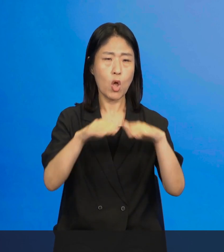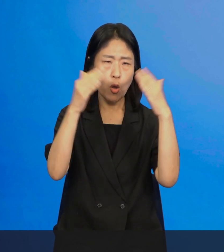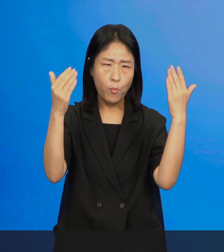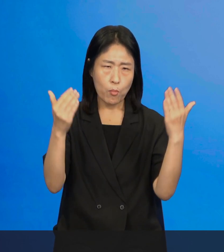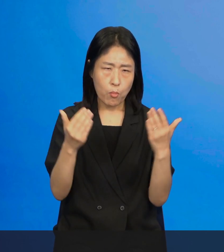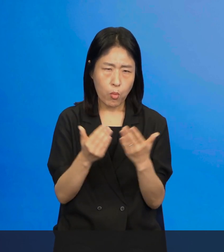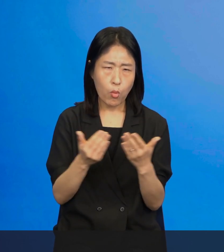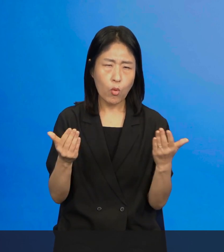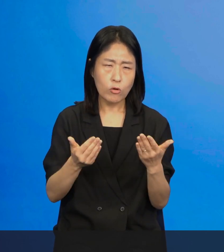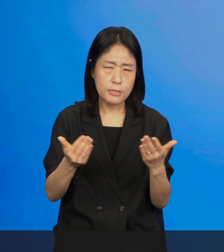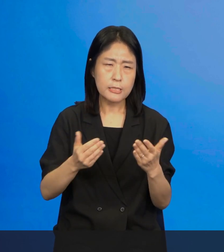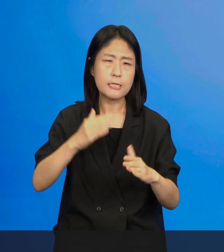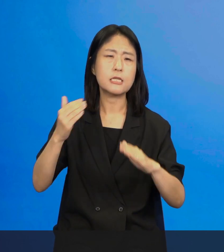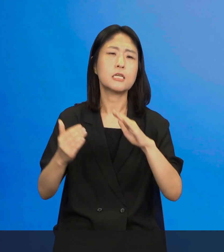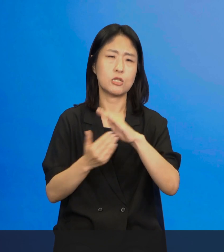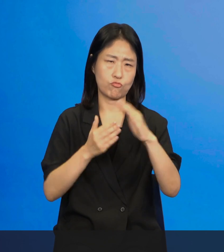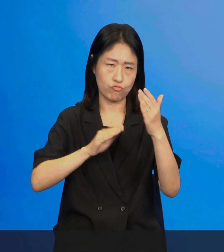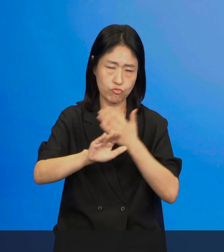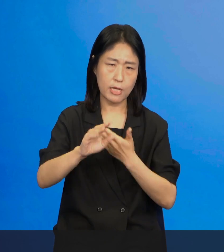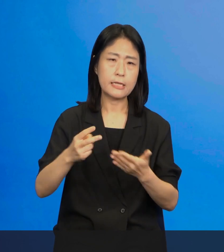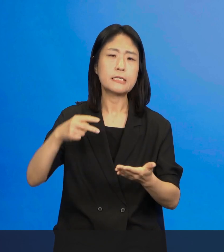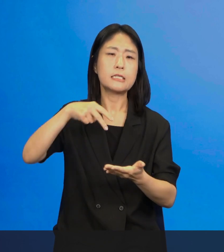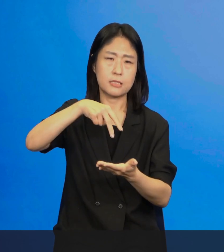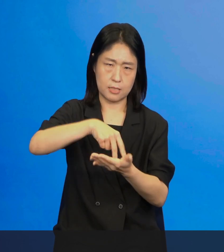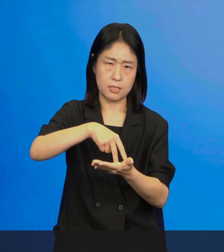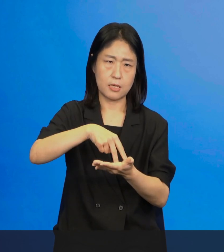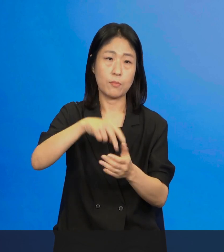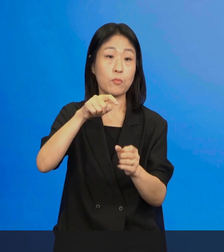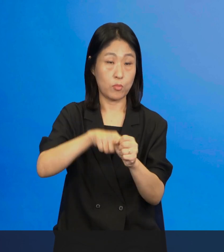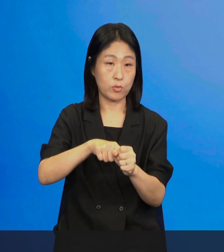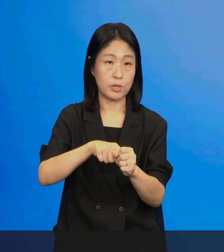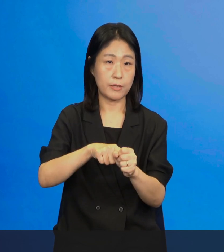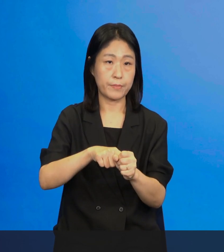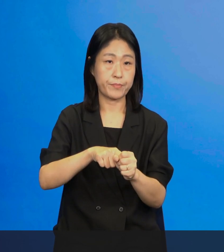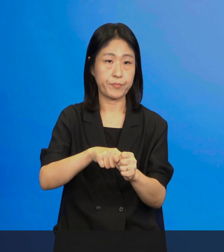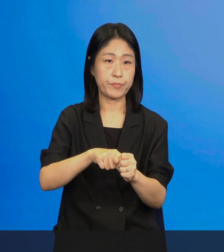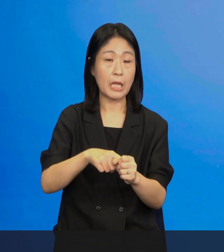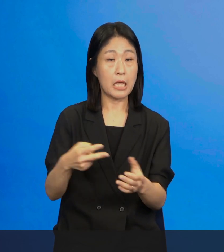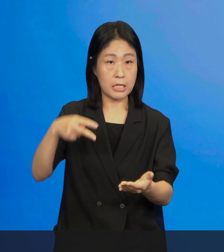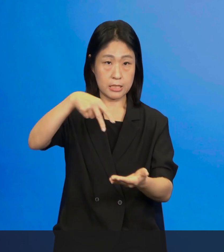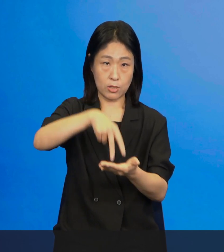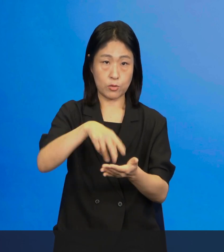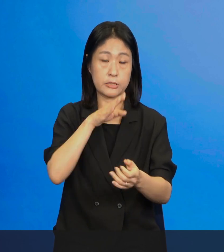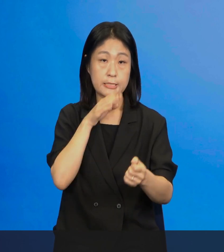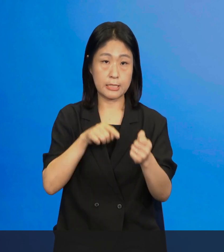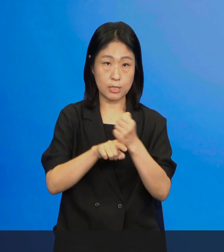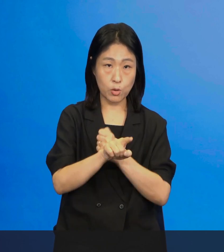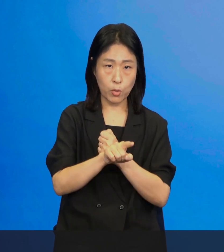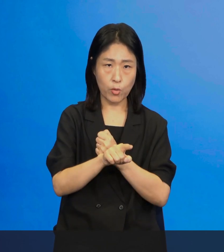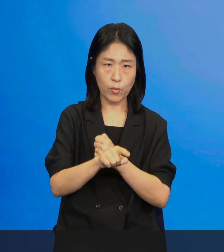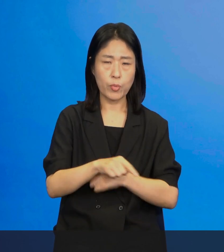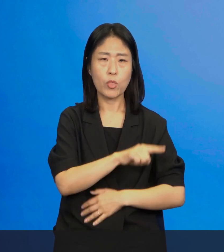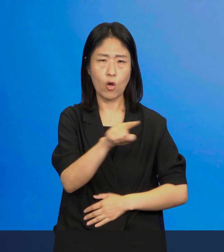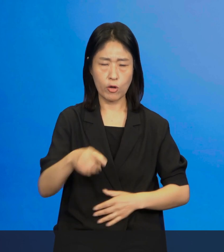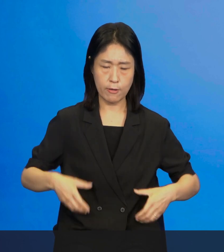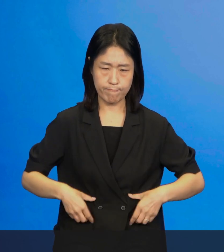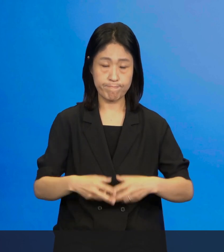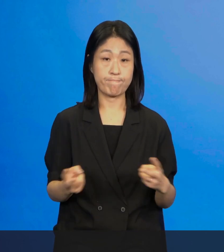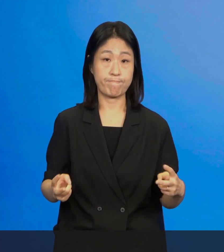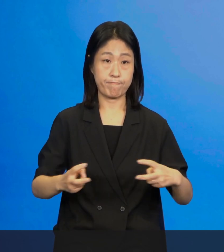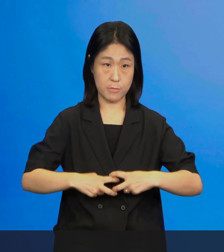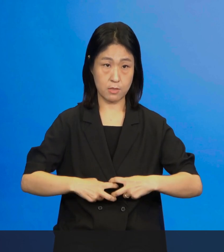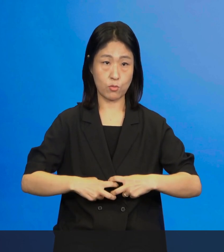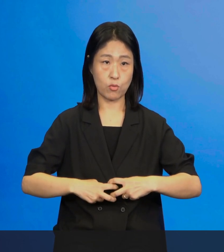대적하고 모든 일을 행한 후에 서기 위함이라. 그런즉 서서 진리로 너희 허리띠를